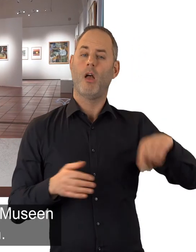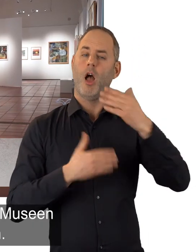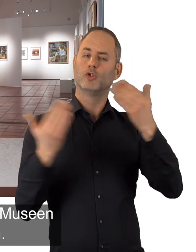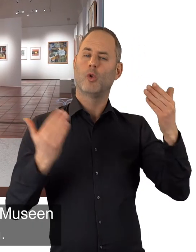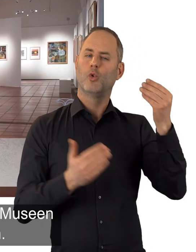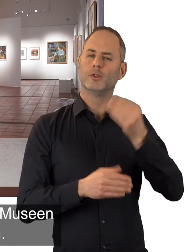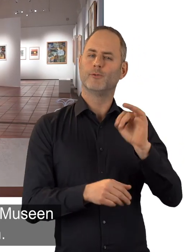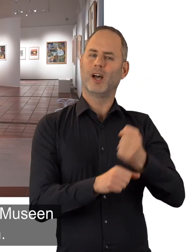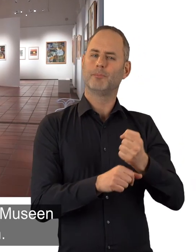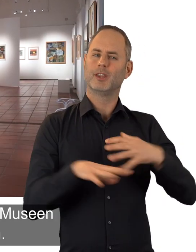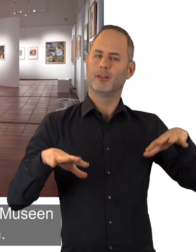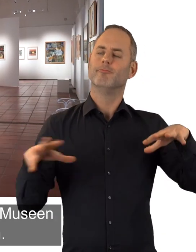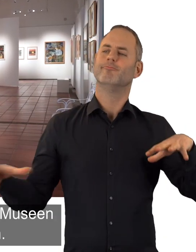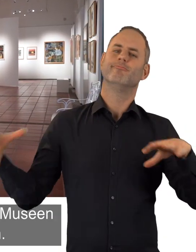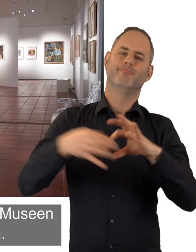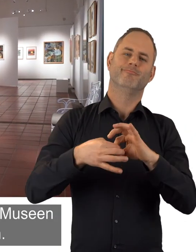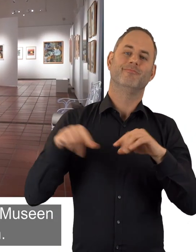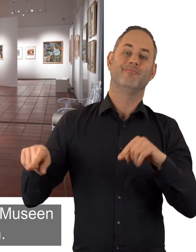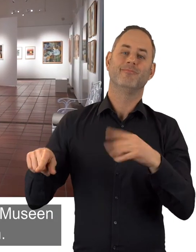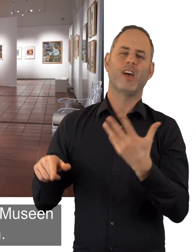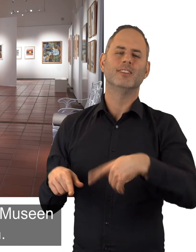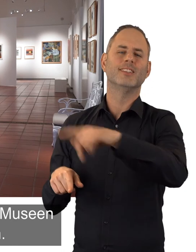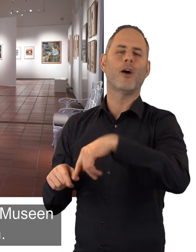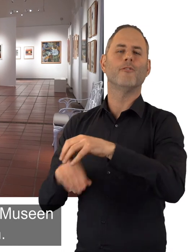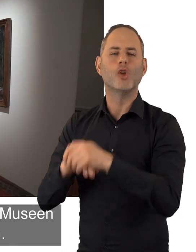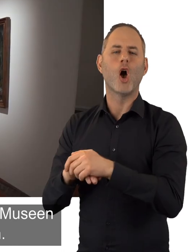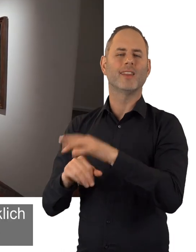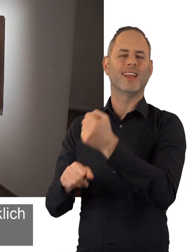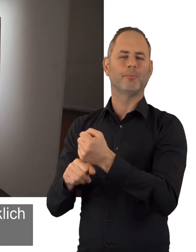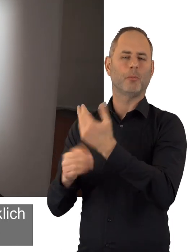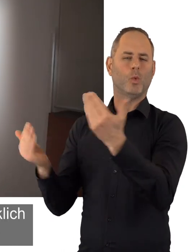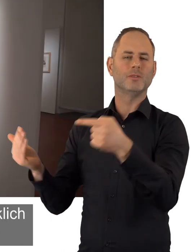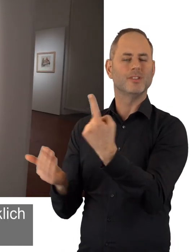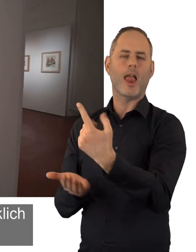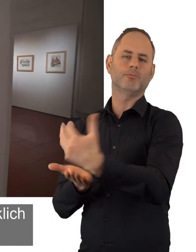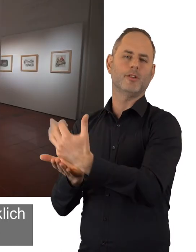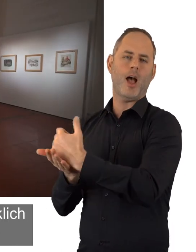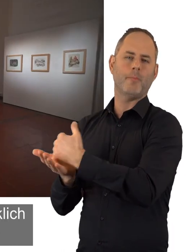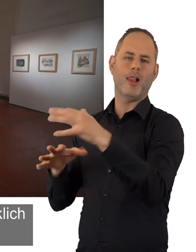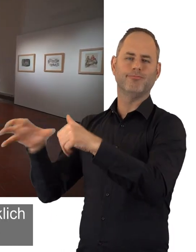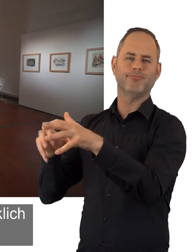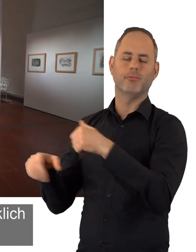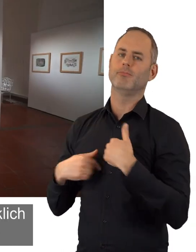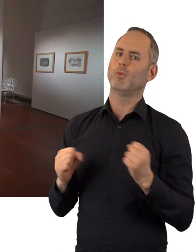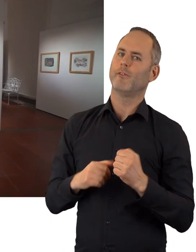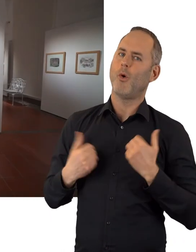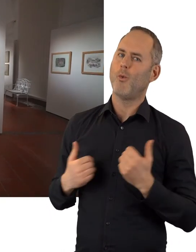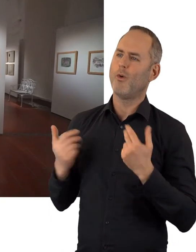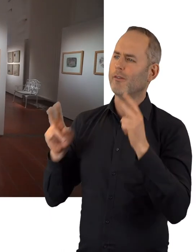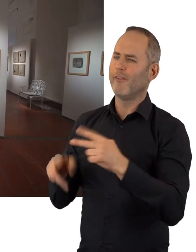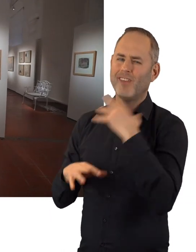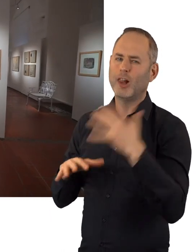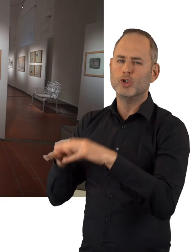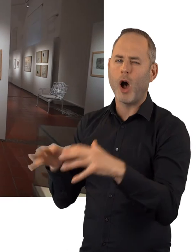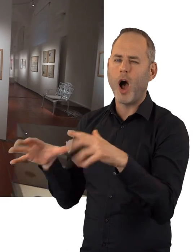die die Freunde der Kemptener Museen zusammengestellt haben. Ich freue mich, dass wir wirklich so viele Schätze und auch einen